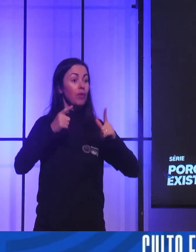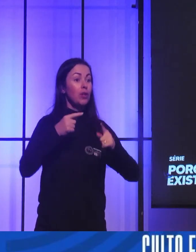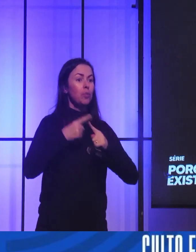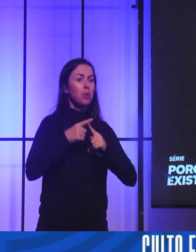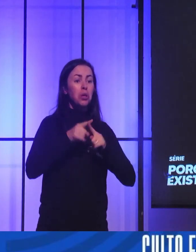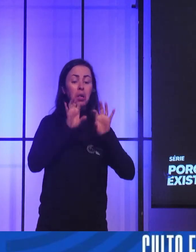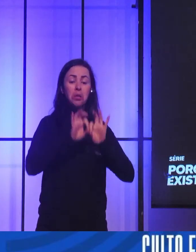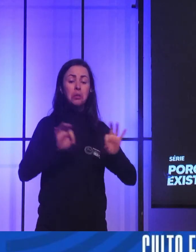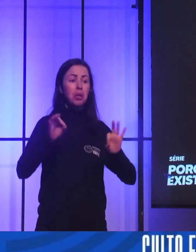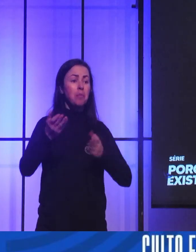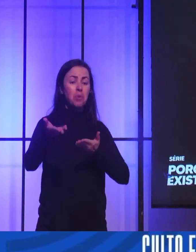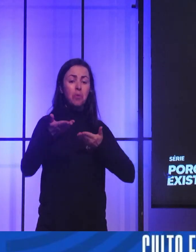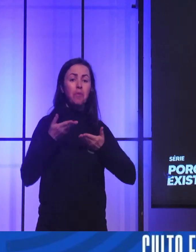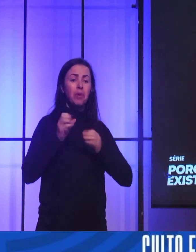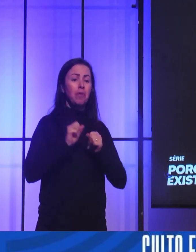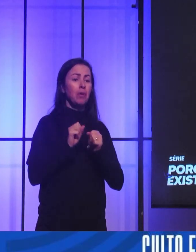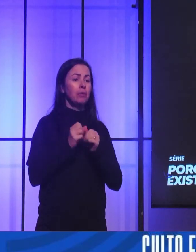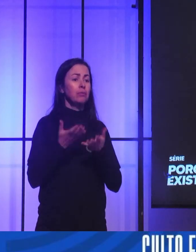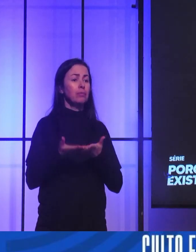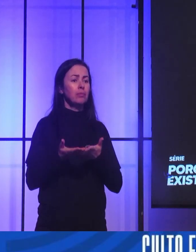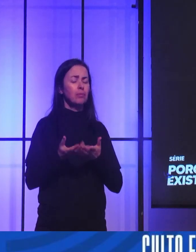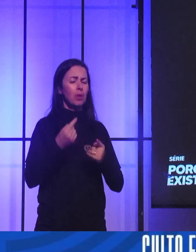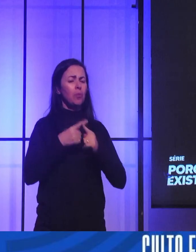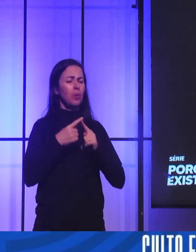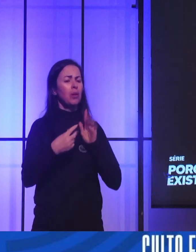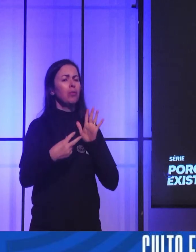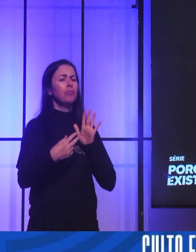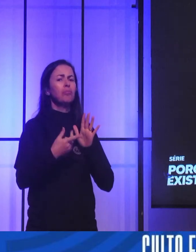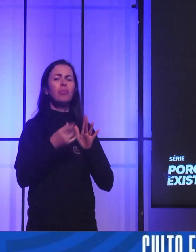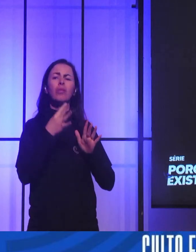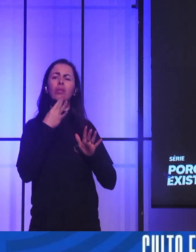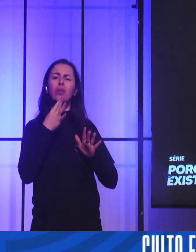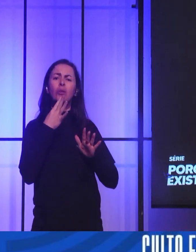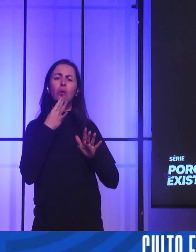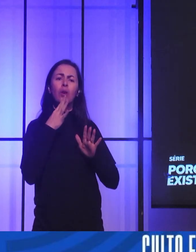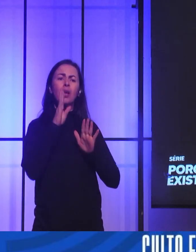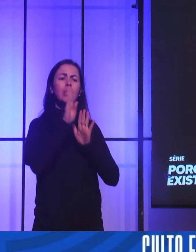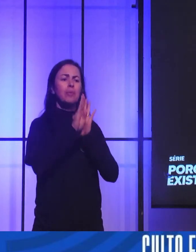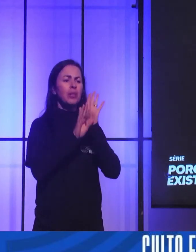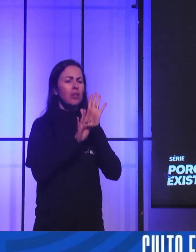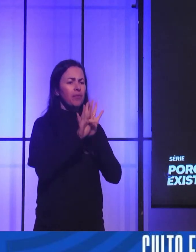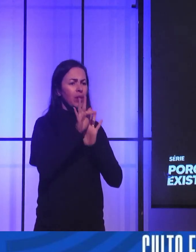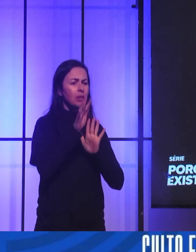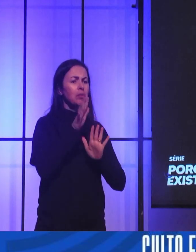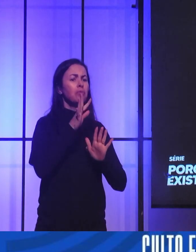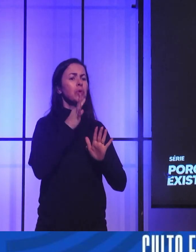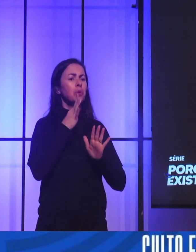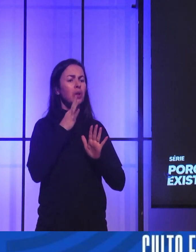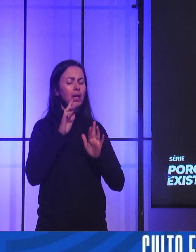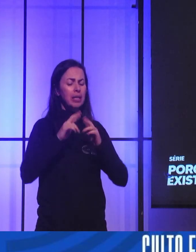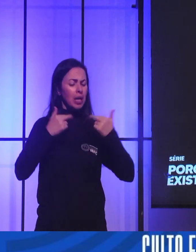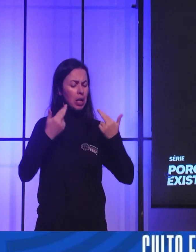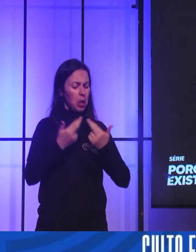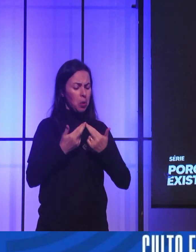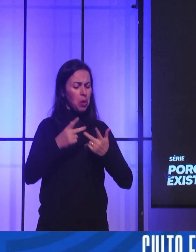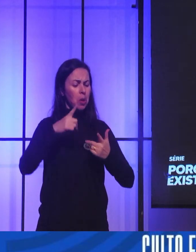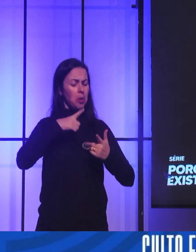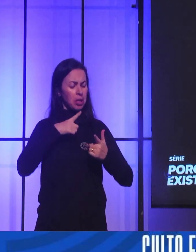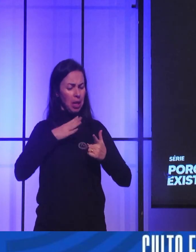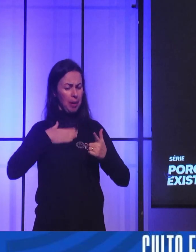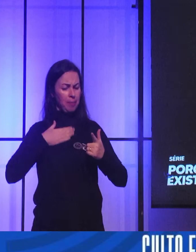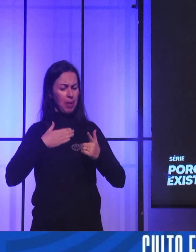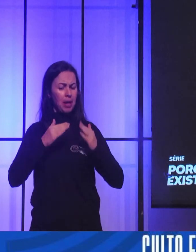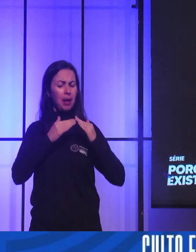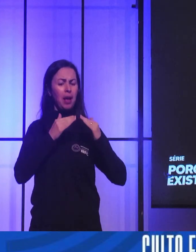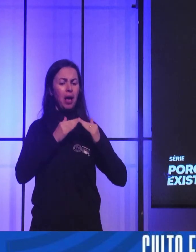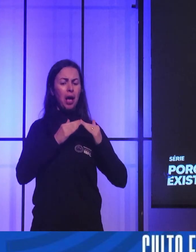convite. Você conhece a Filadélfia, você conhece uma reunião que acontece na minha casa, na casa de uma pessoa.